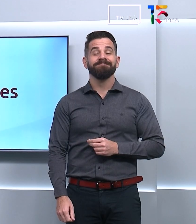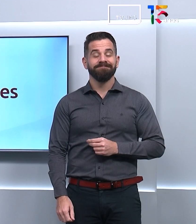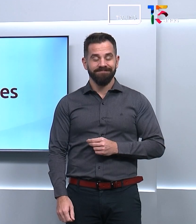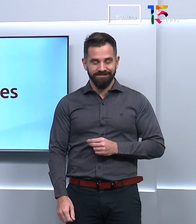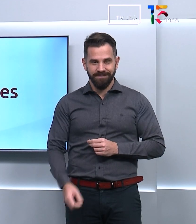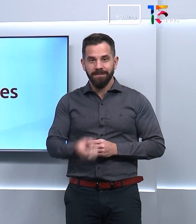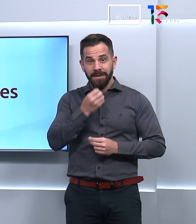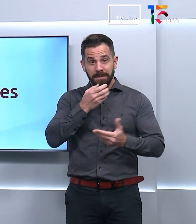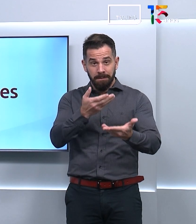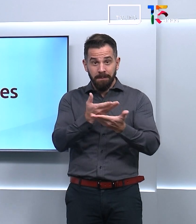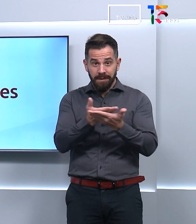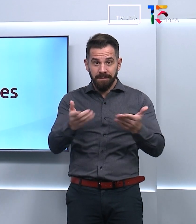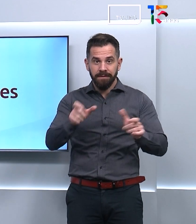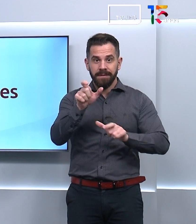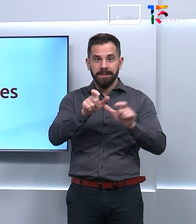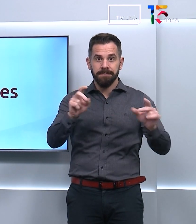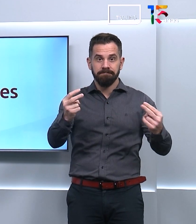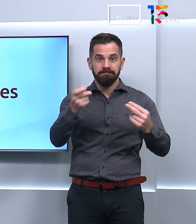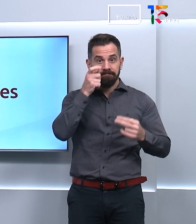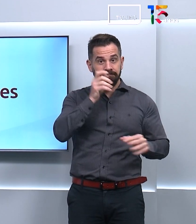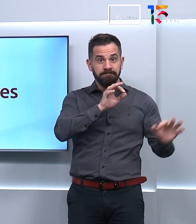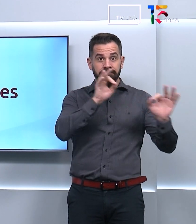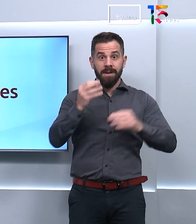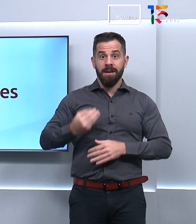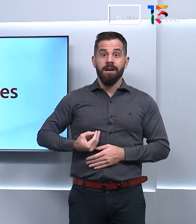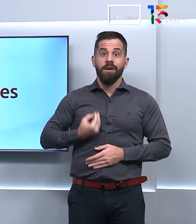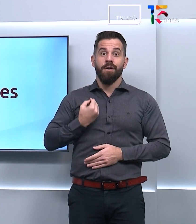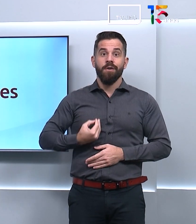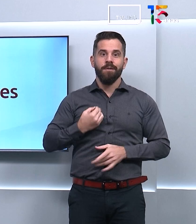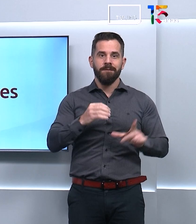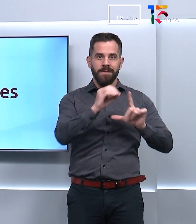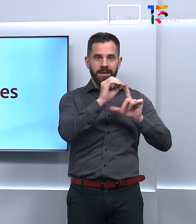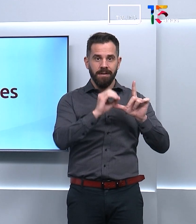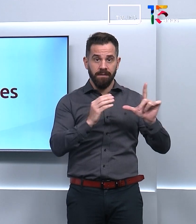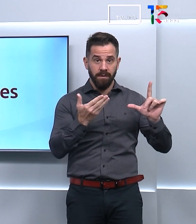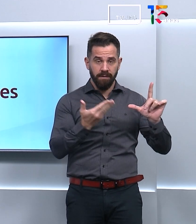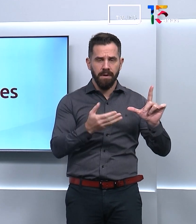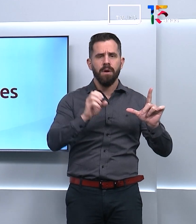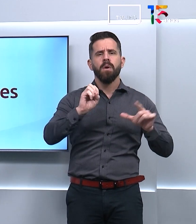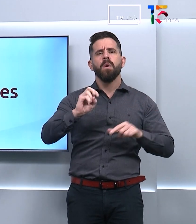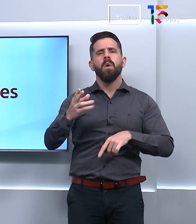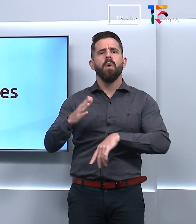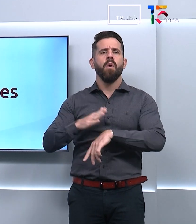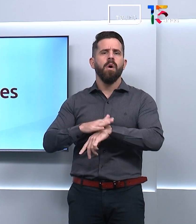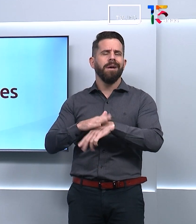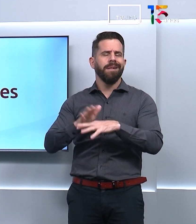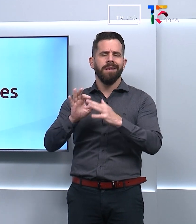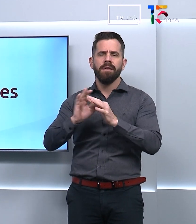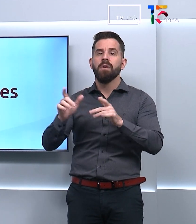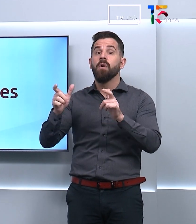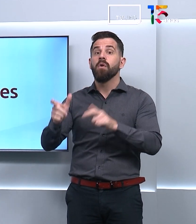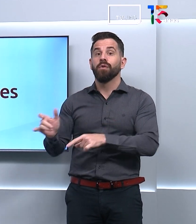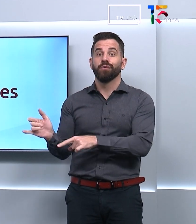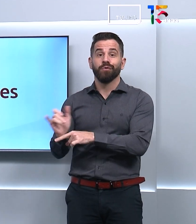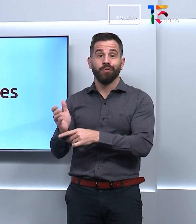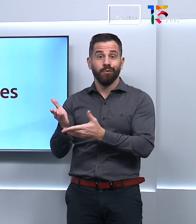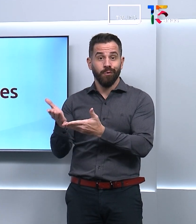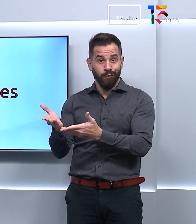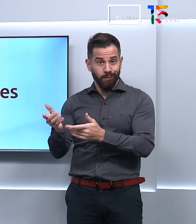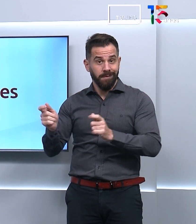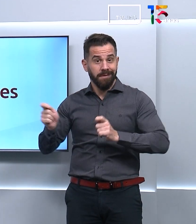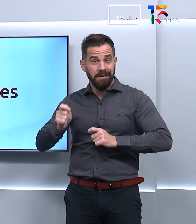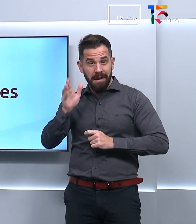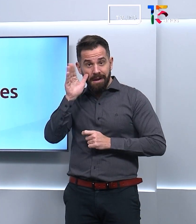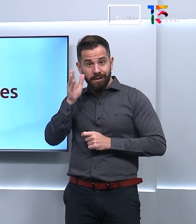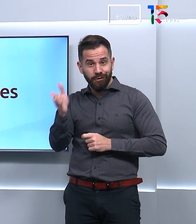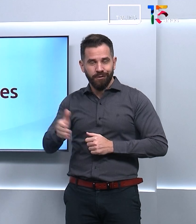Seja bem-vinda e bem-vindo você que nos assiste ao vivo pela TV UFG ou nos acompanha em qualquer dia e horário no canal da TV no